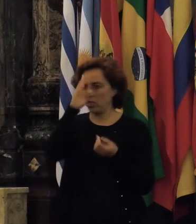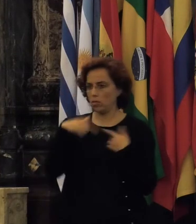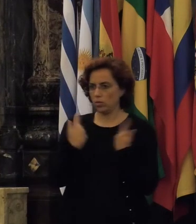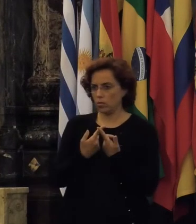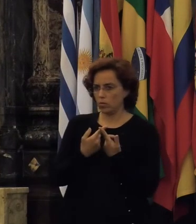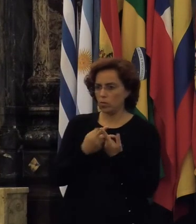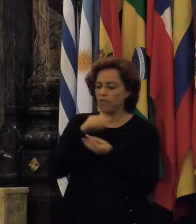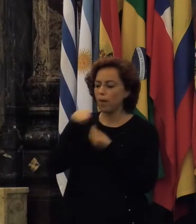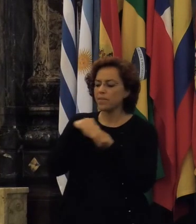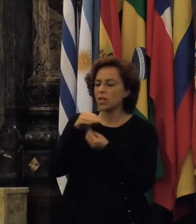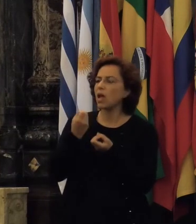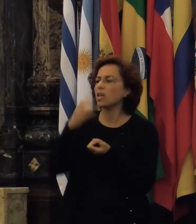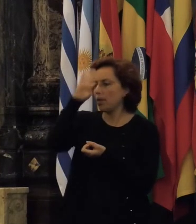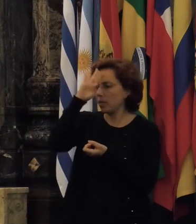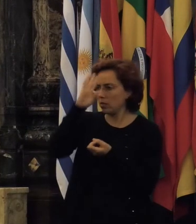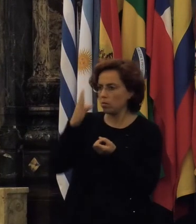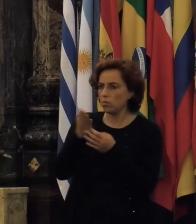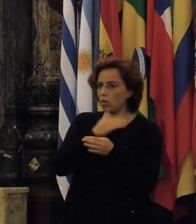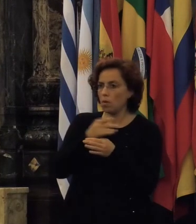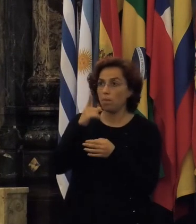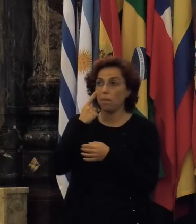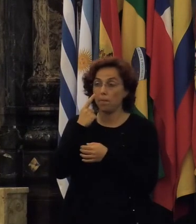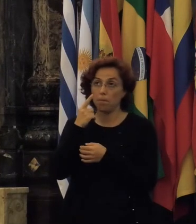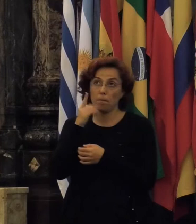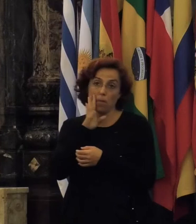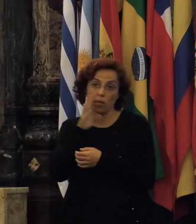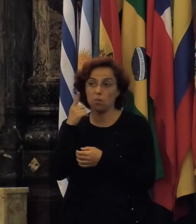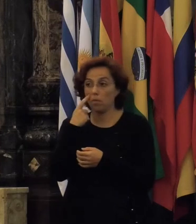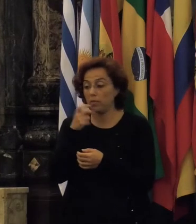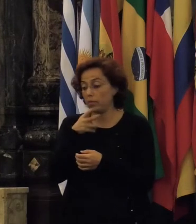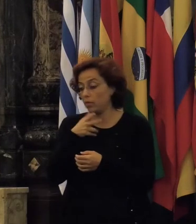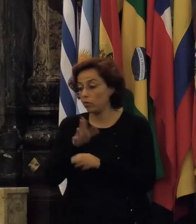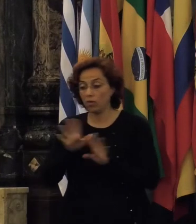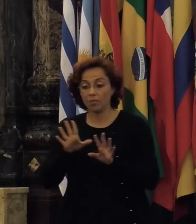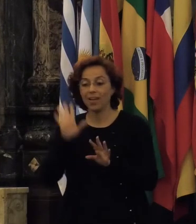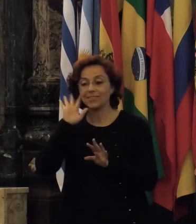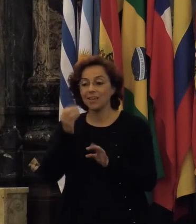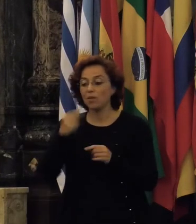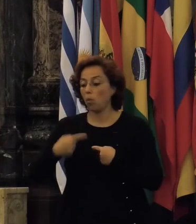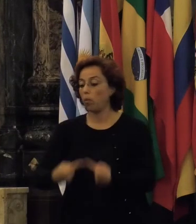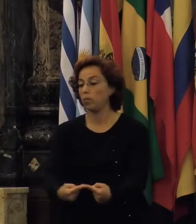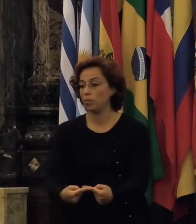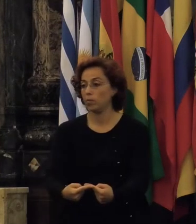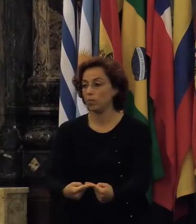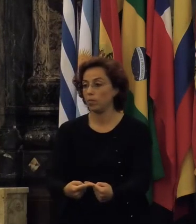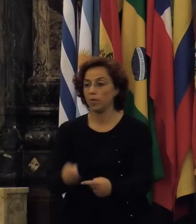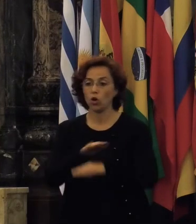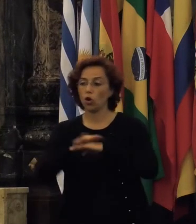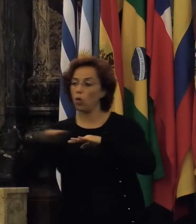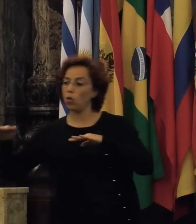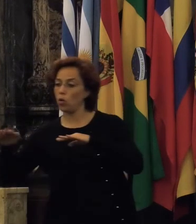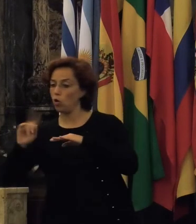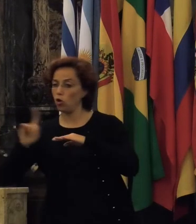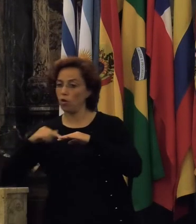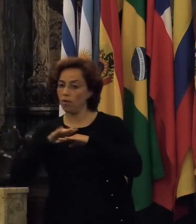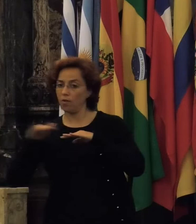nosotros de familia? Madre, padre, hijos. Hemos aprendido la filiación descendiente, no horizontal.